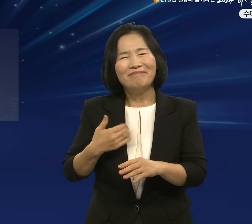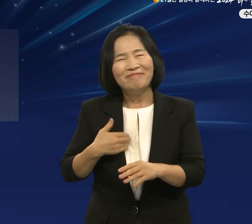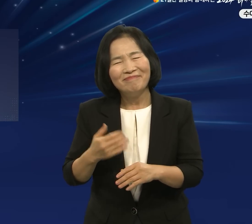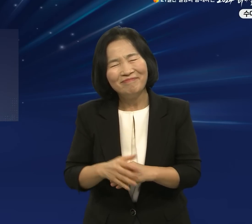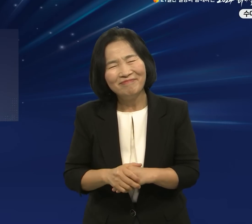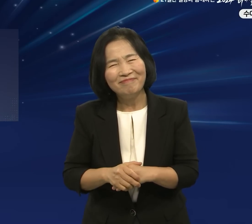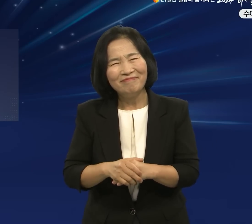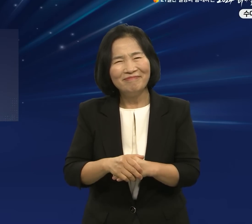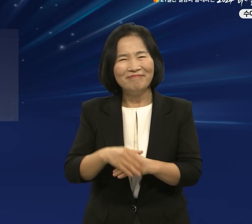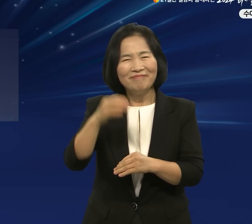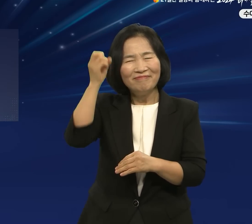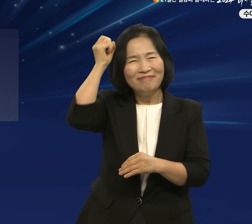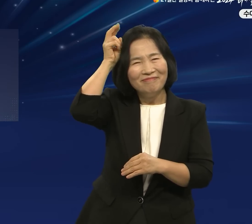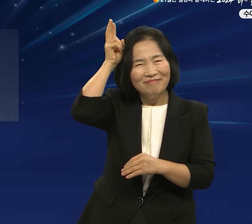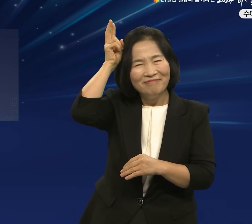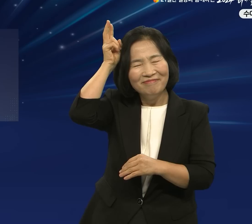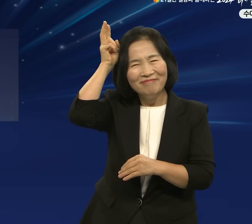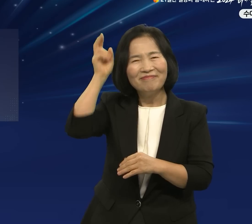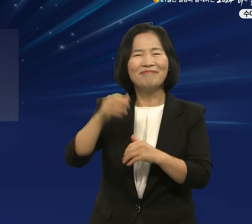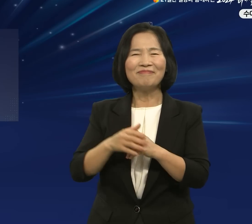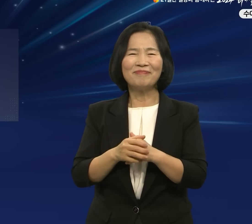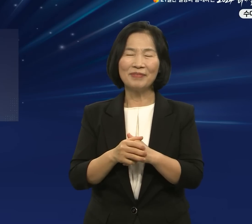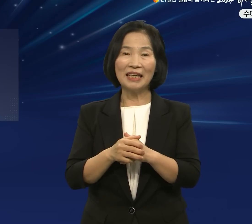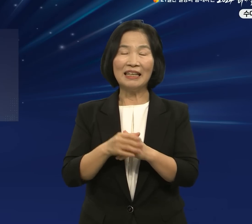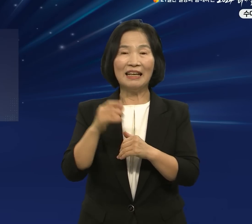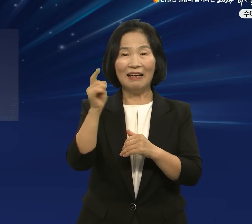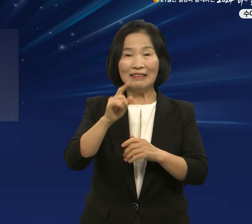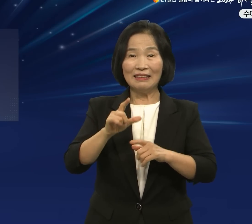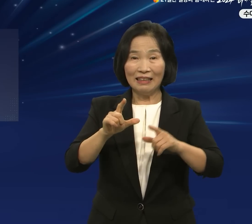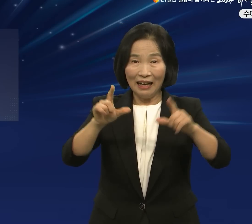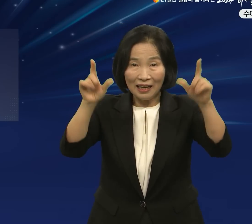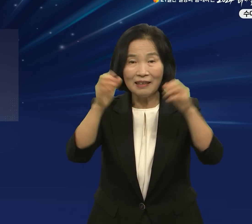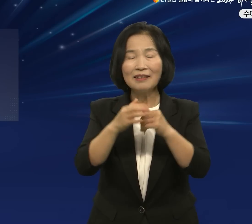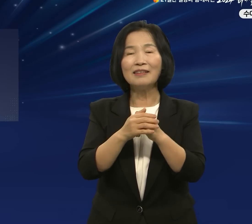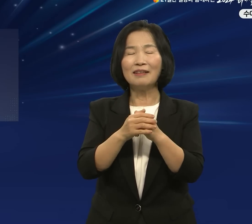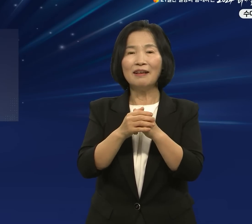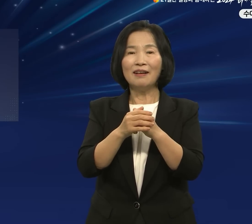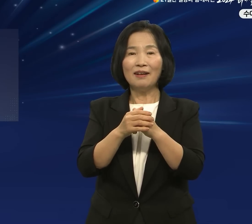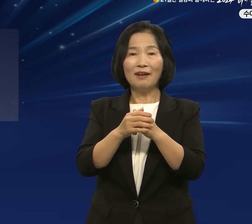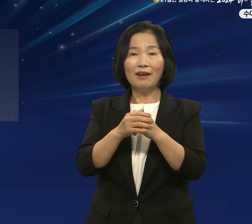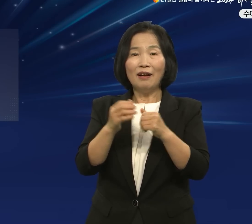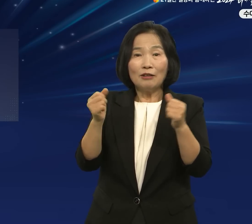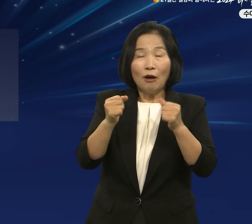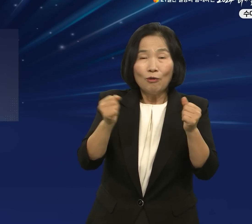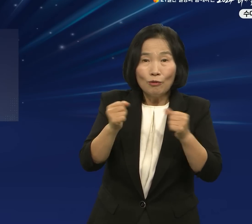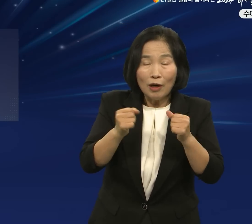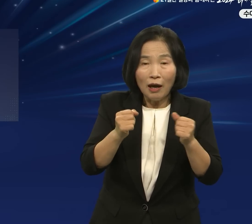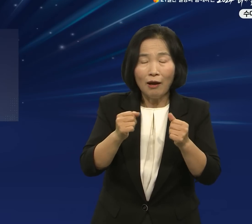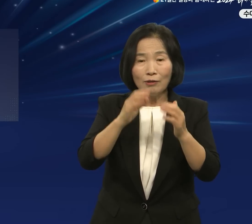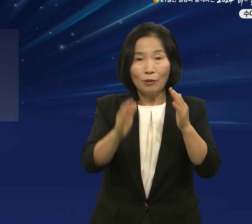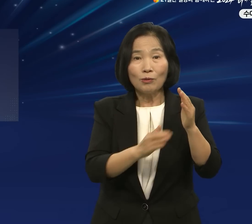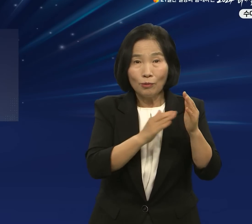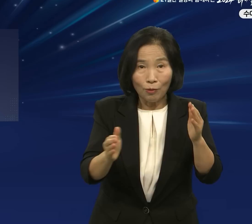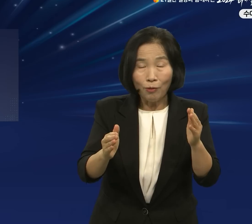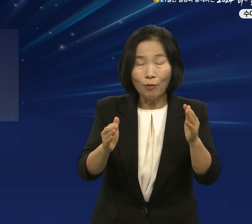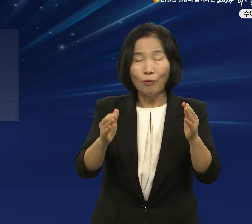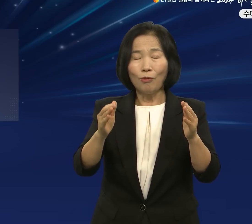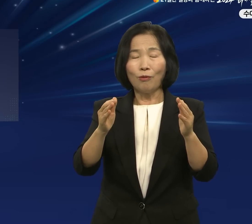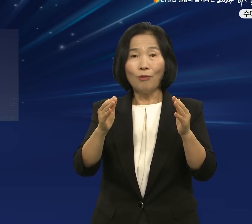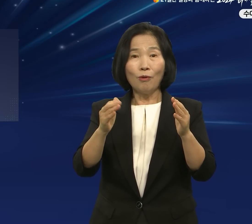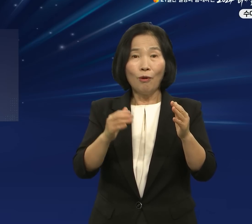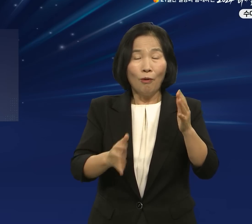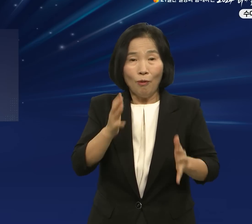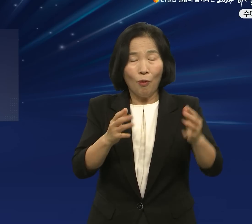어느 날 겨울 교회 오시는 집사님이 목사님 사택 지붕이 이상해요